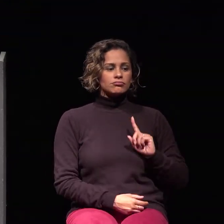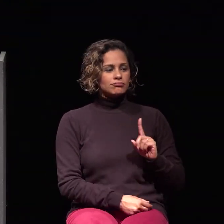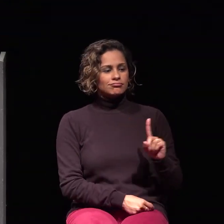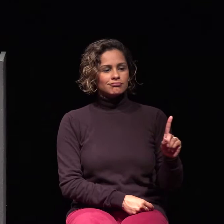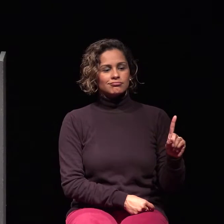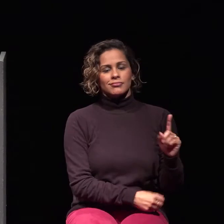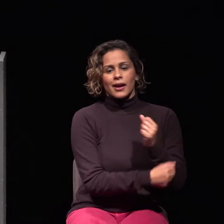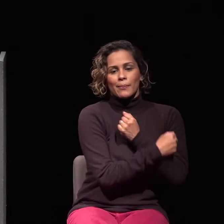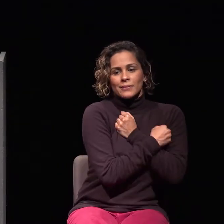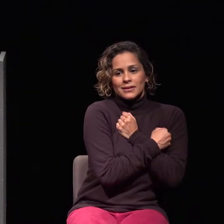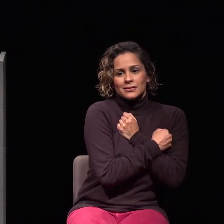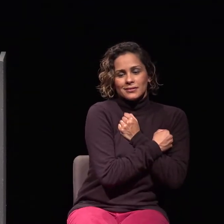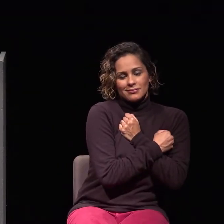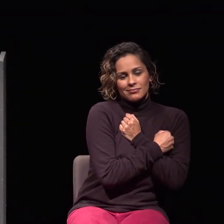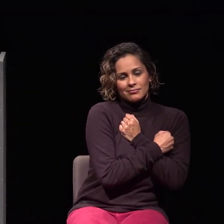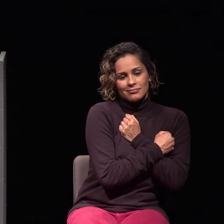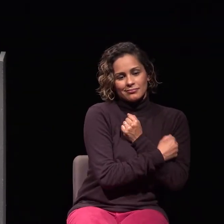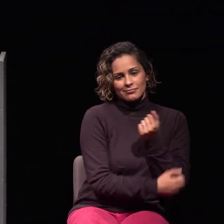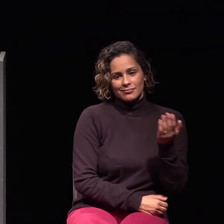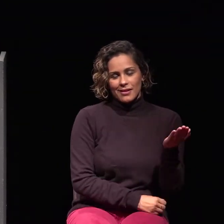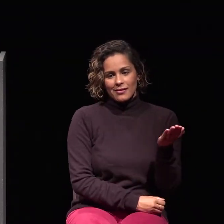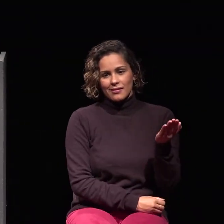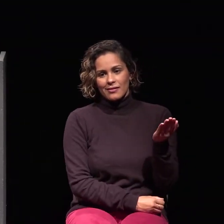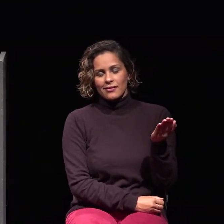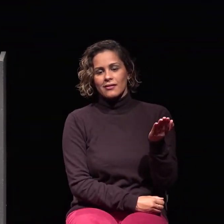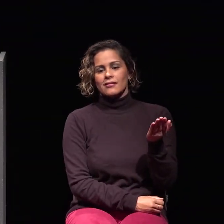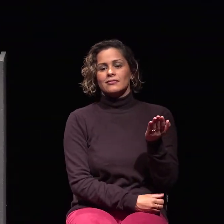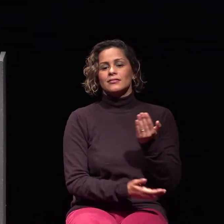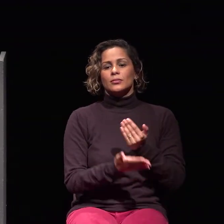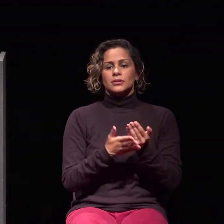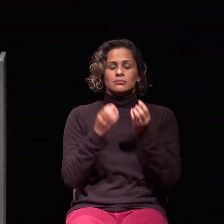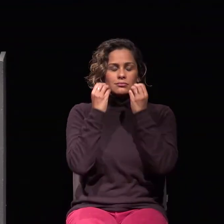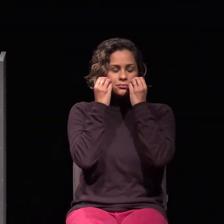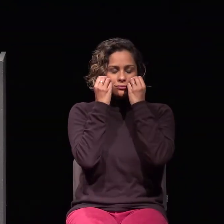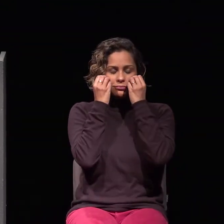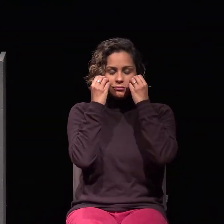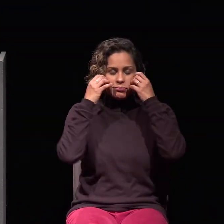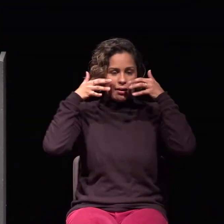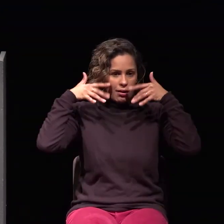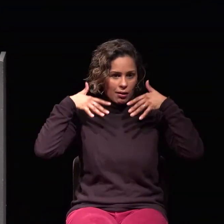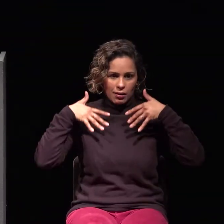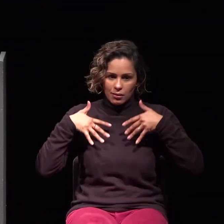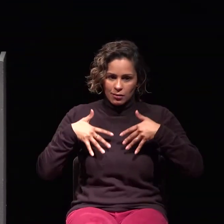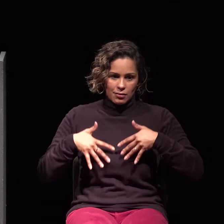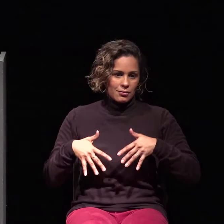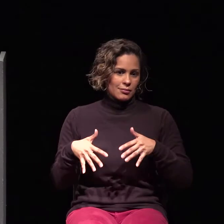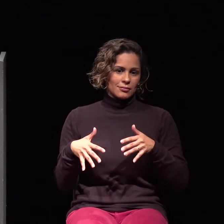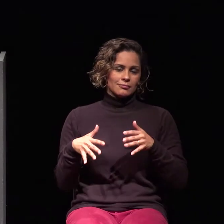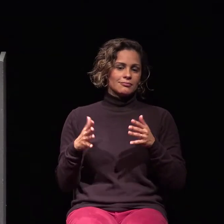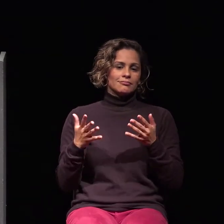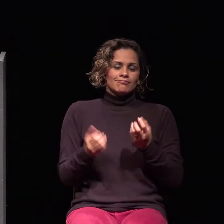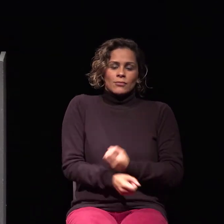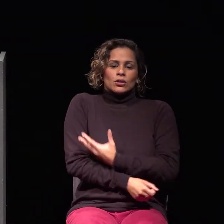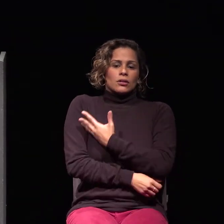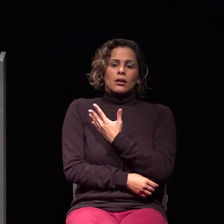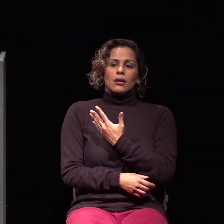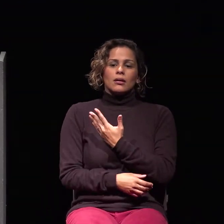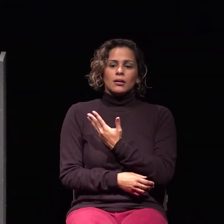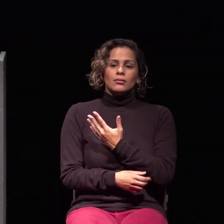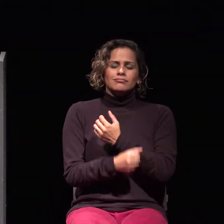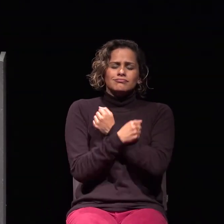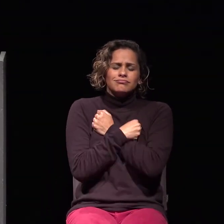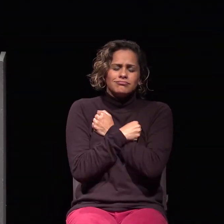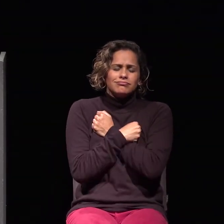nela. E aí ela começou a chorar. E falou, eu não quero que esse abraço termine